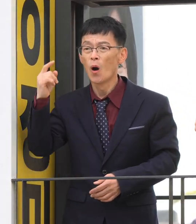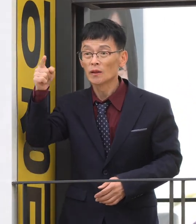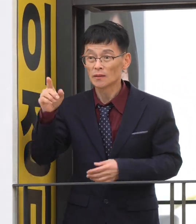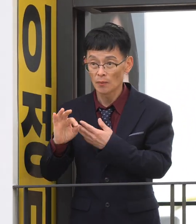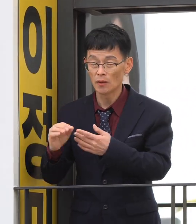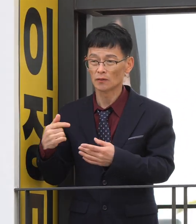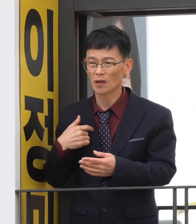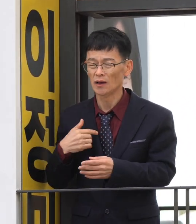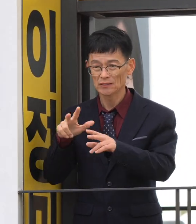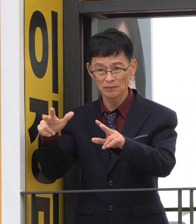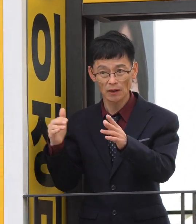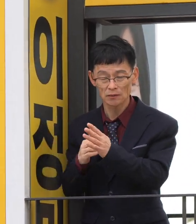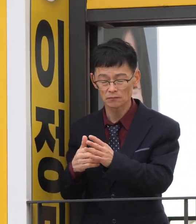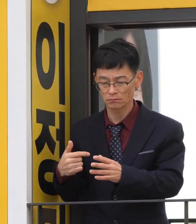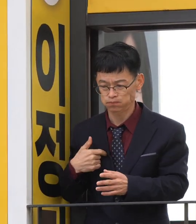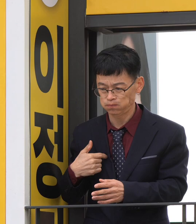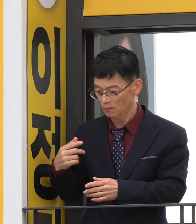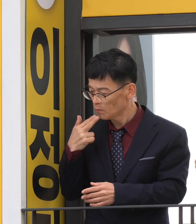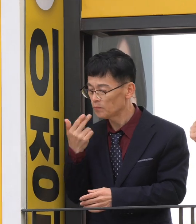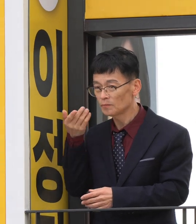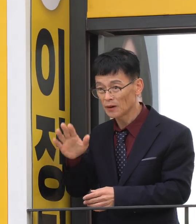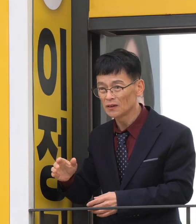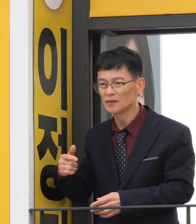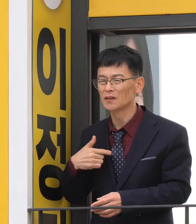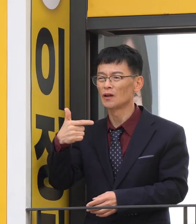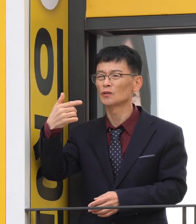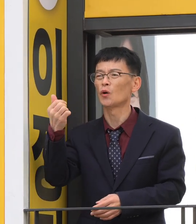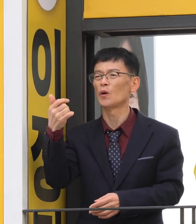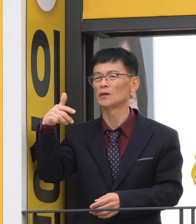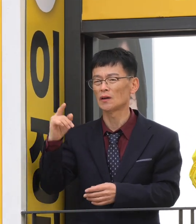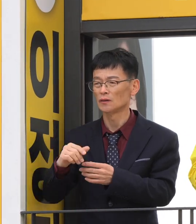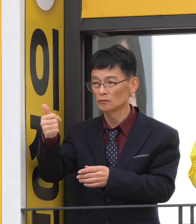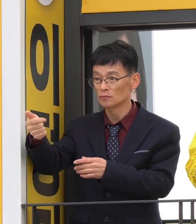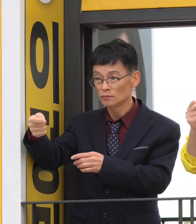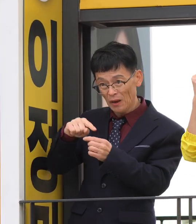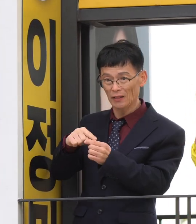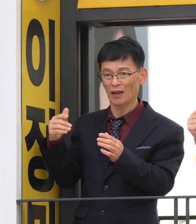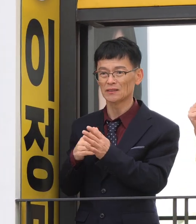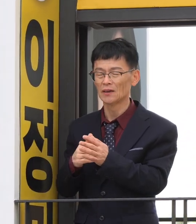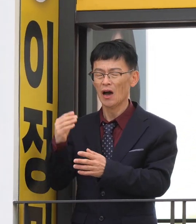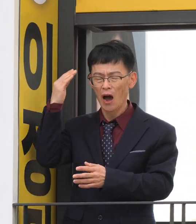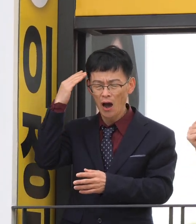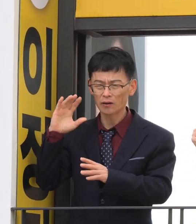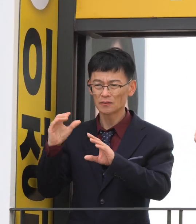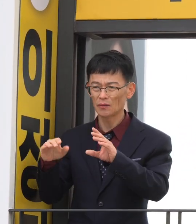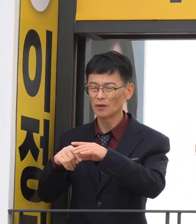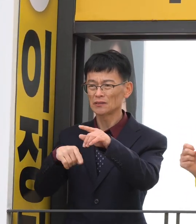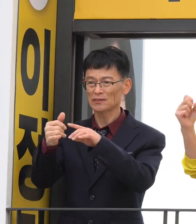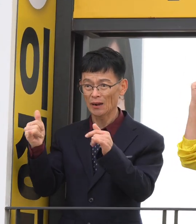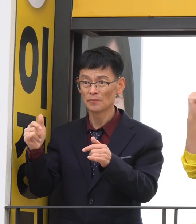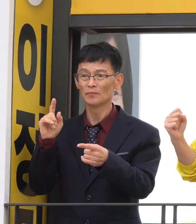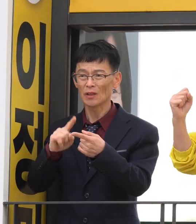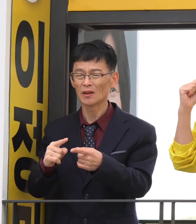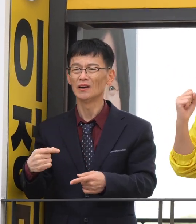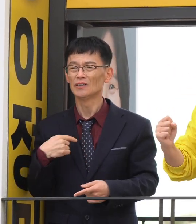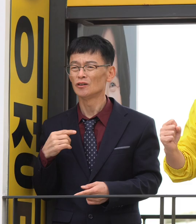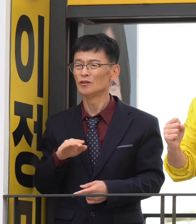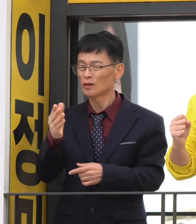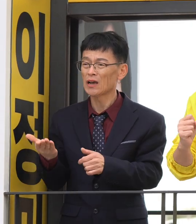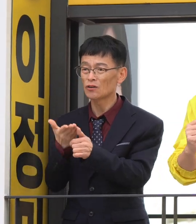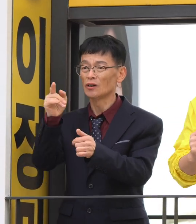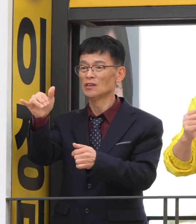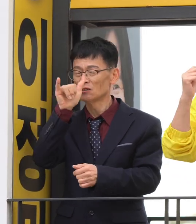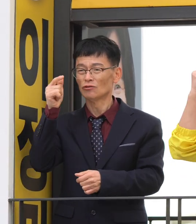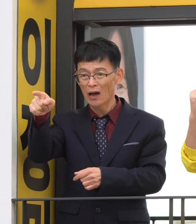그래서 지금은 우리 곁에 없지만 노회찬의 뒤를 잇는 대한민국의 정치인을 우리가